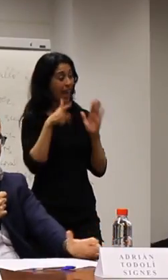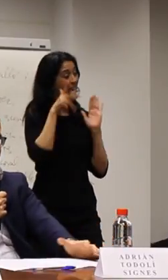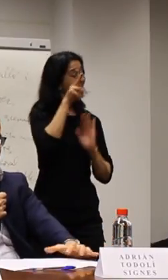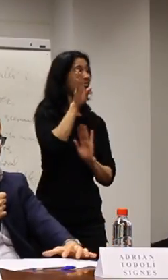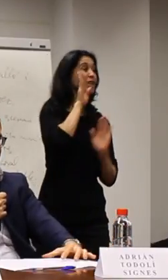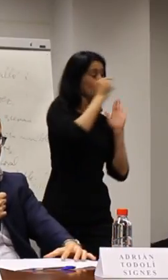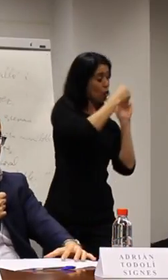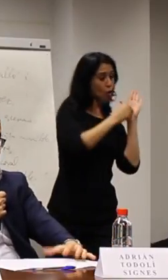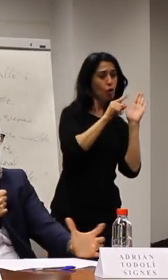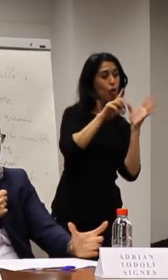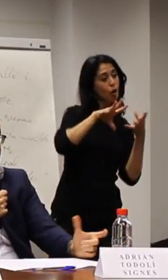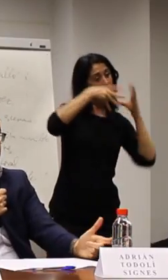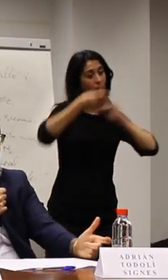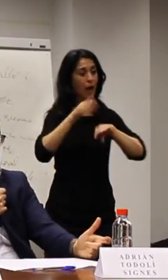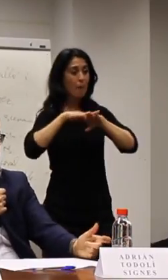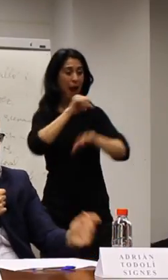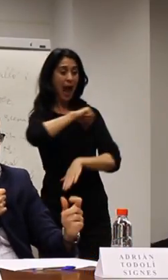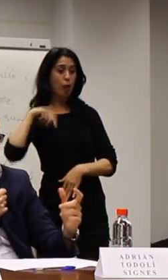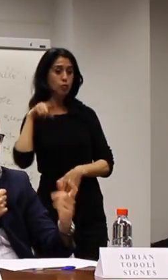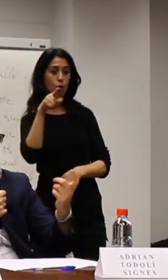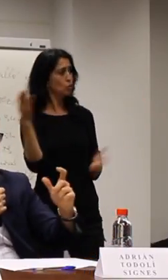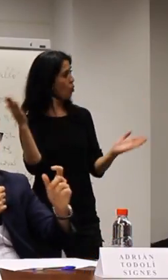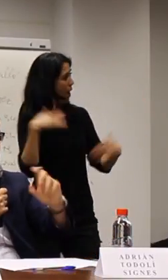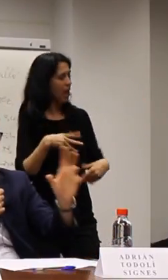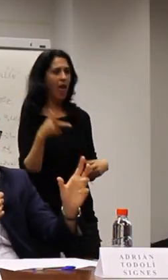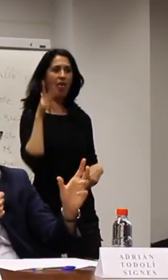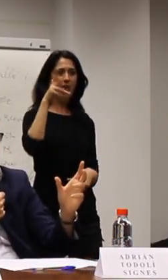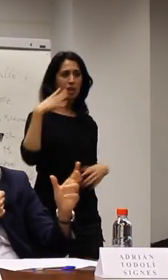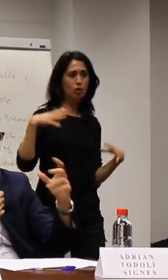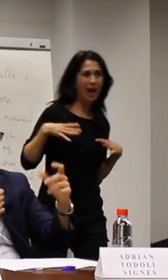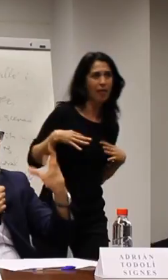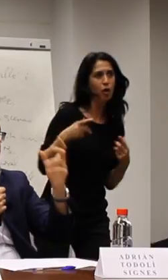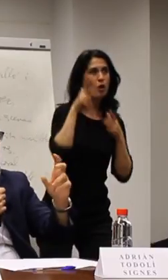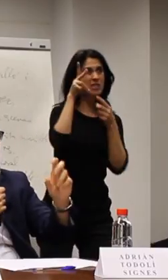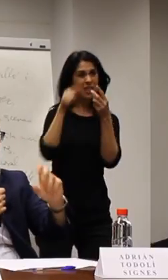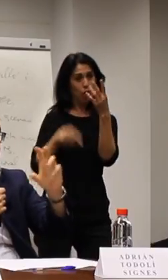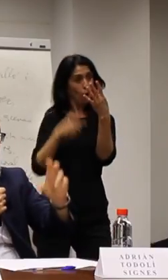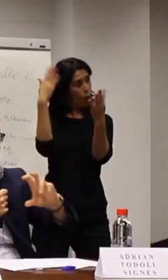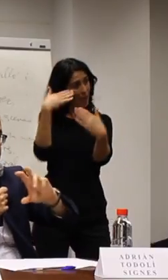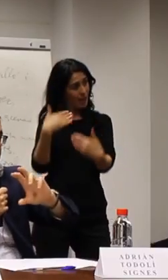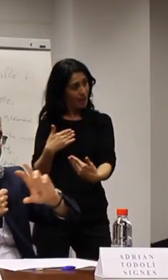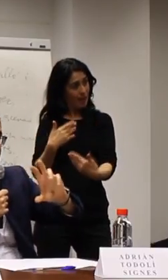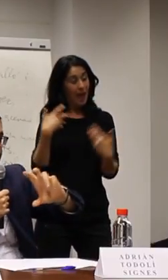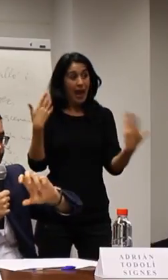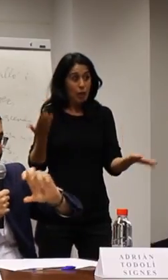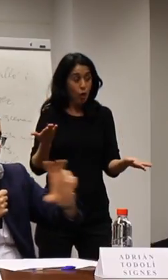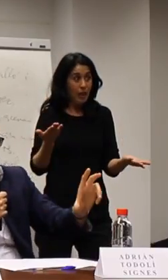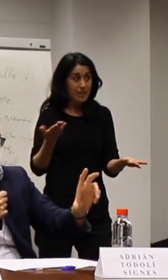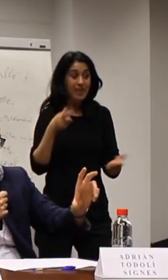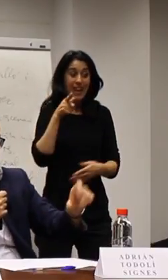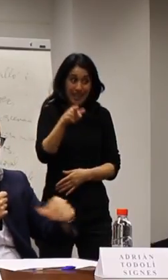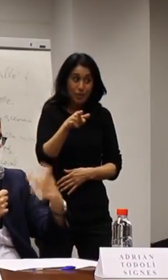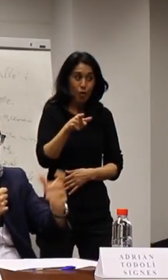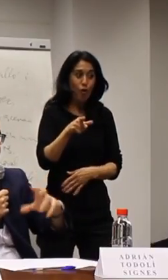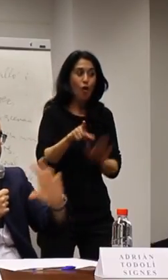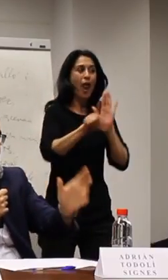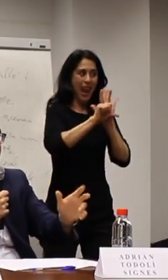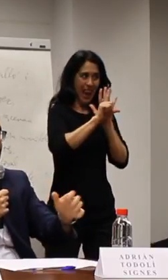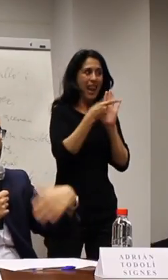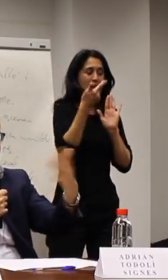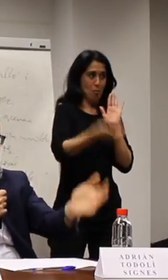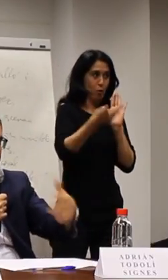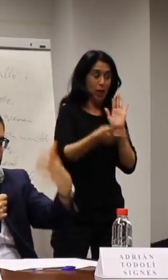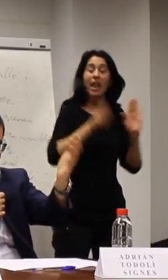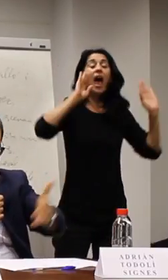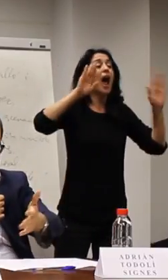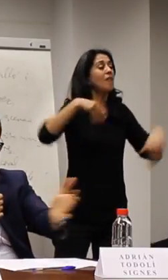claro, aquí viene la segunda reflexión. La primera reflexión es una reflexión legal y es una cuestión que los jueces al final determinarán, los jueces